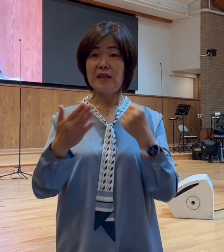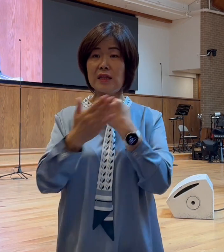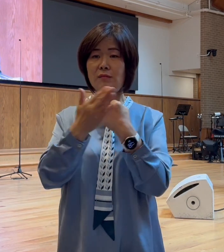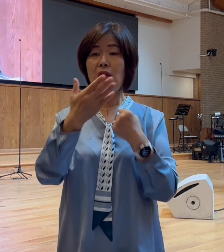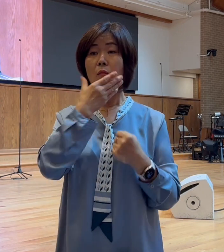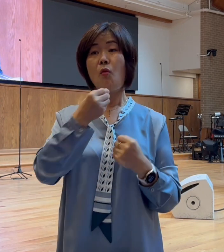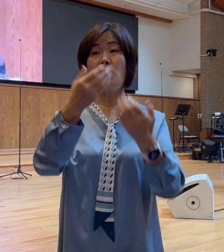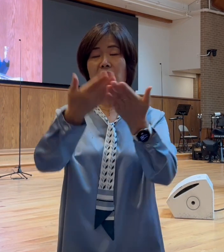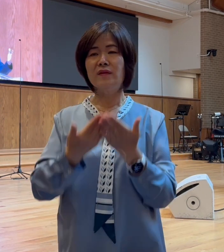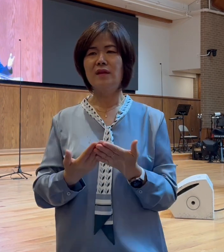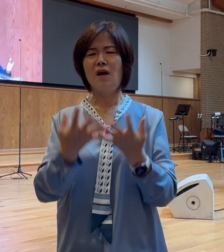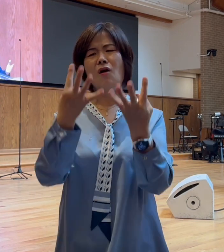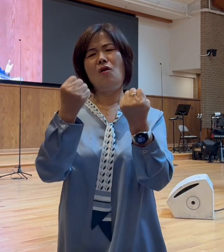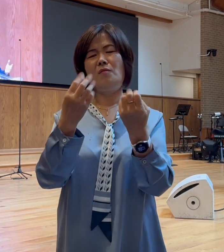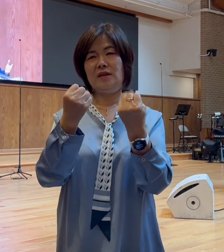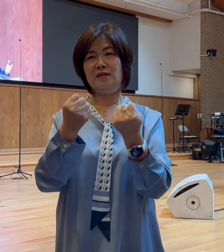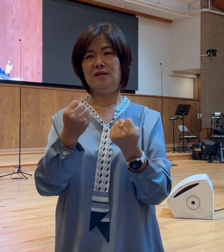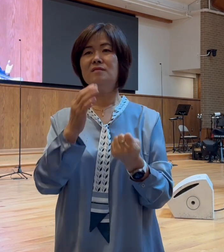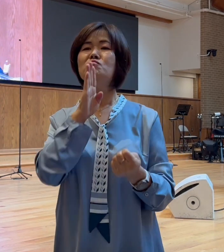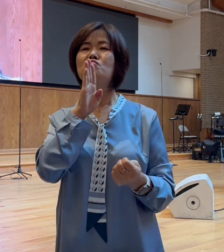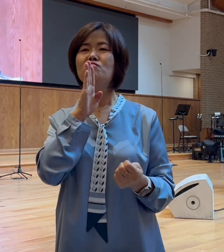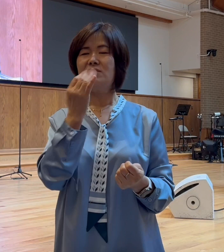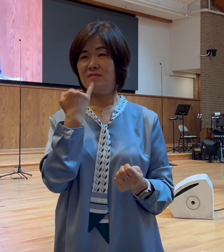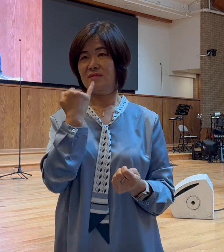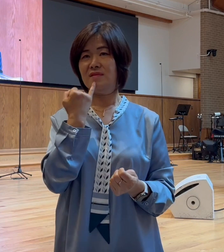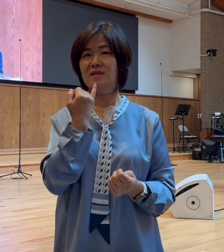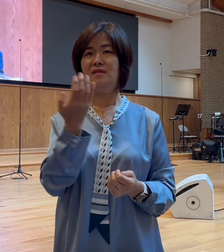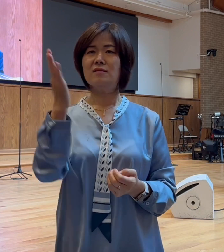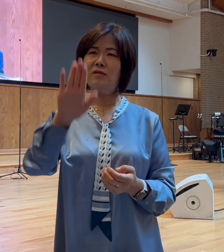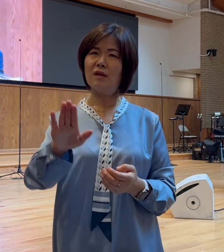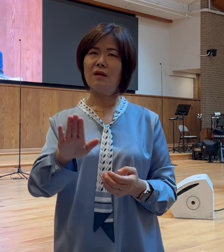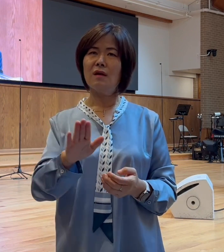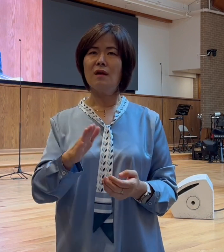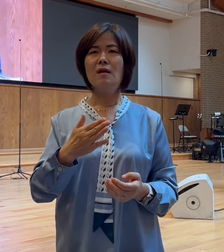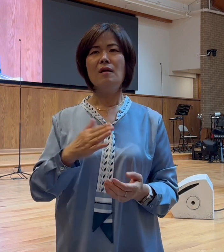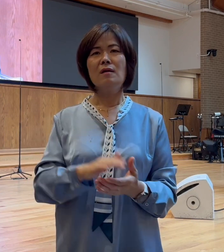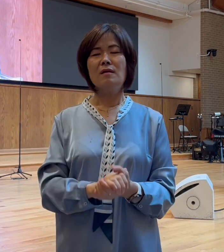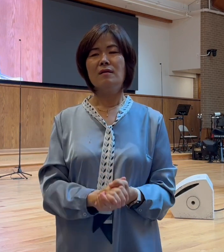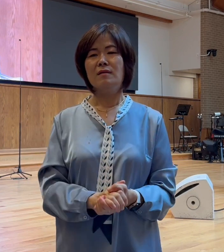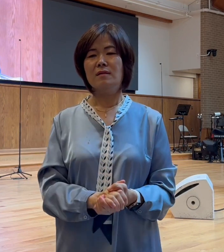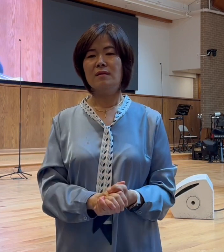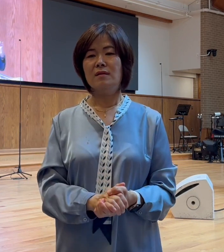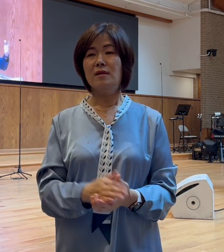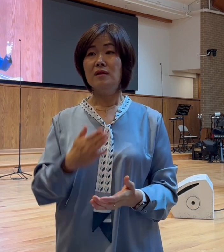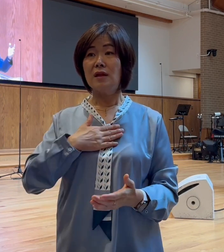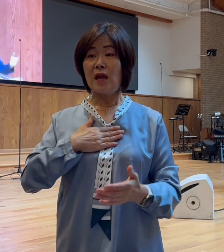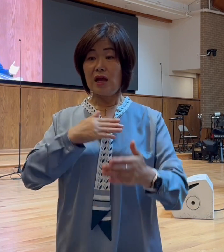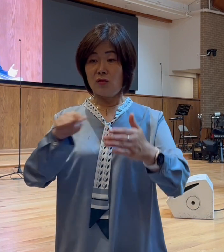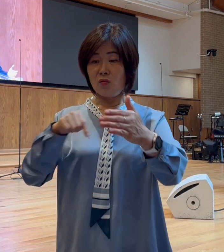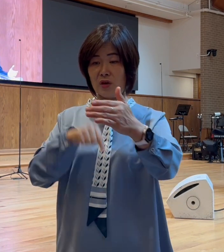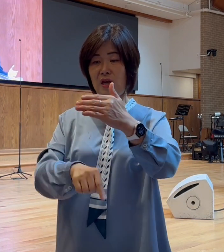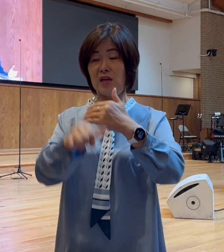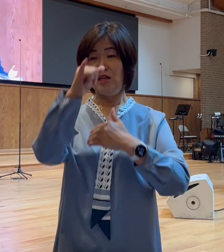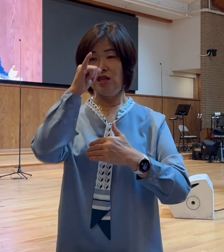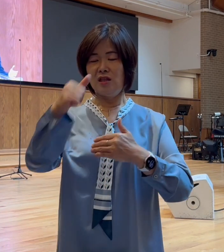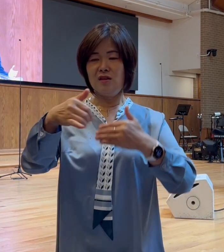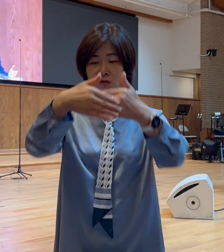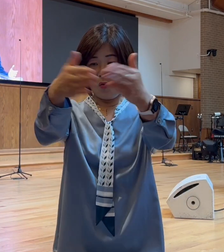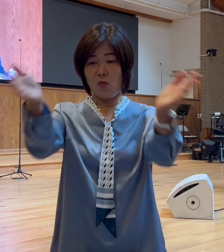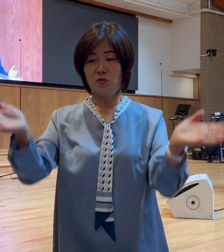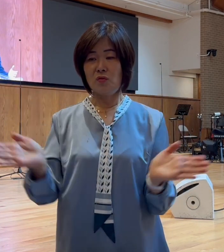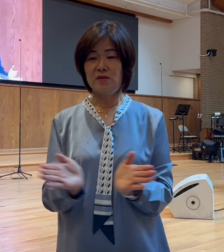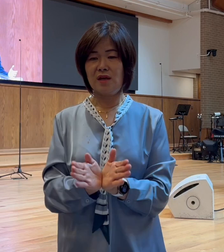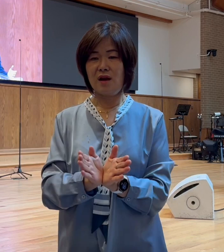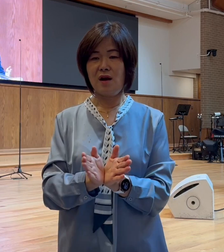복을 받는다, 얼마든지 실현 가능합니다. 그런데 내가 속한 카운티가 복을 받는다,